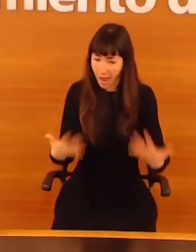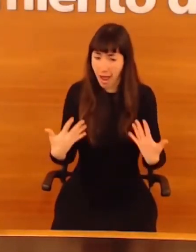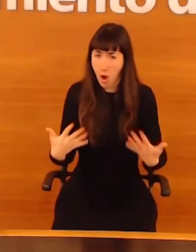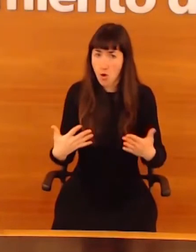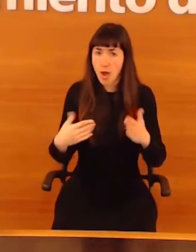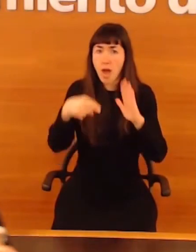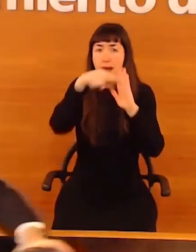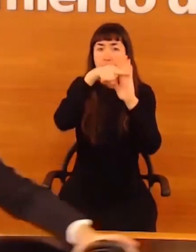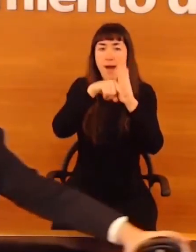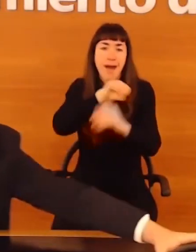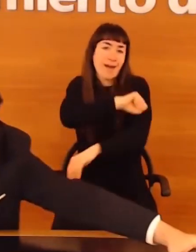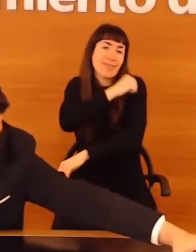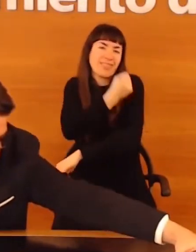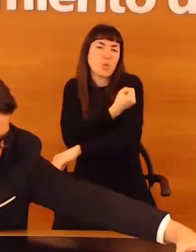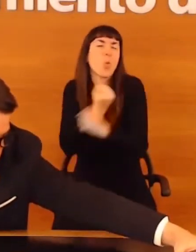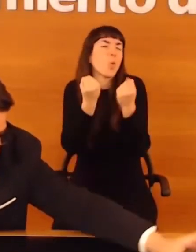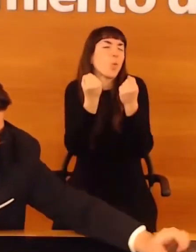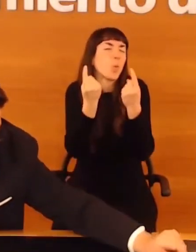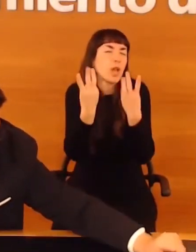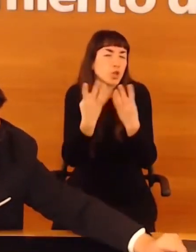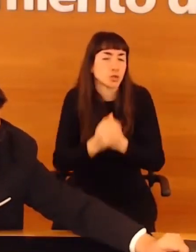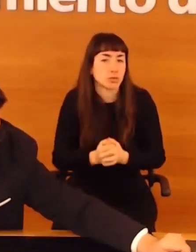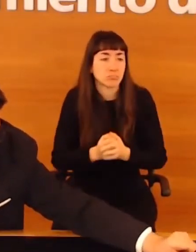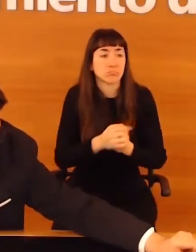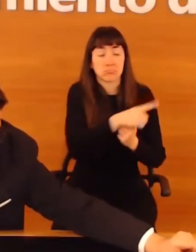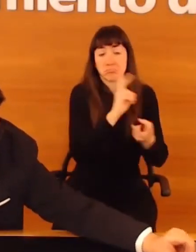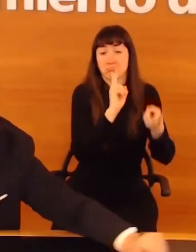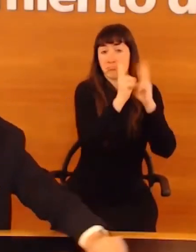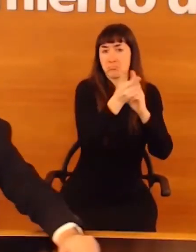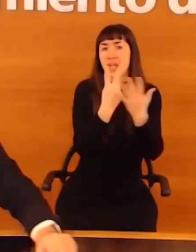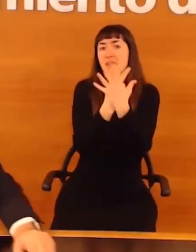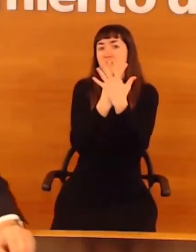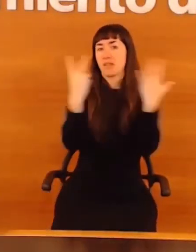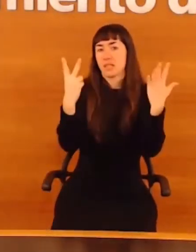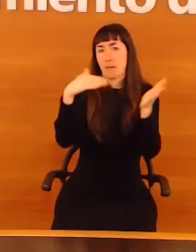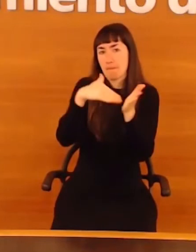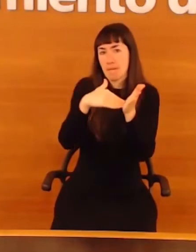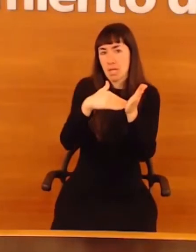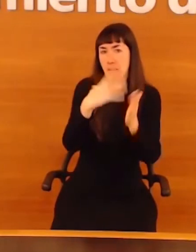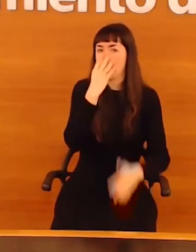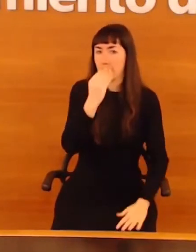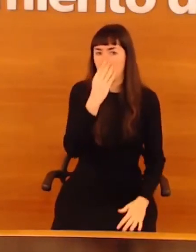Ayuntamiento de Logroño y aproximadamente hay 17.000 perros censados en Logroño.